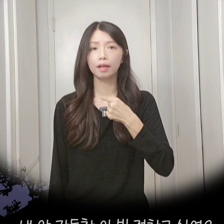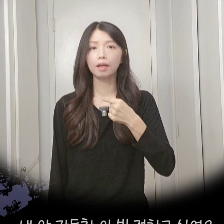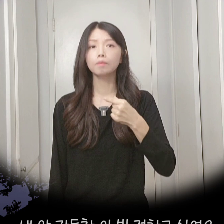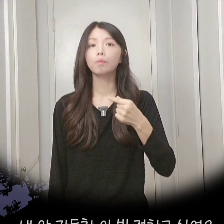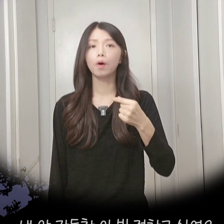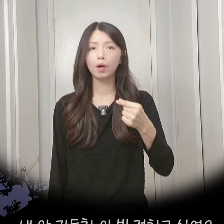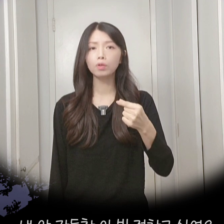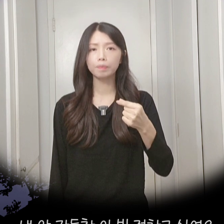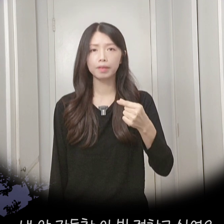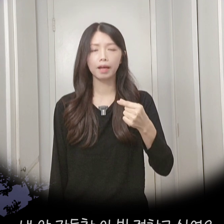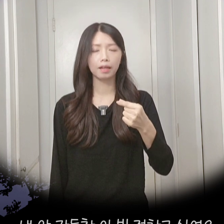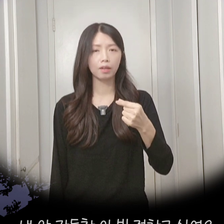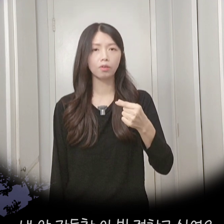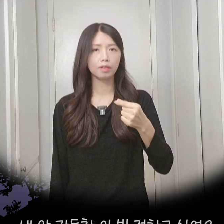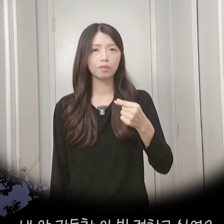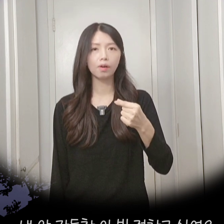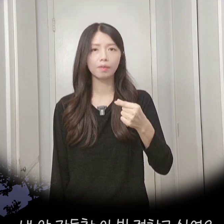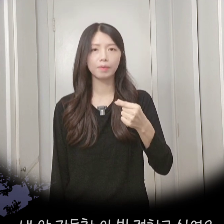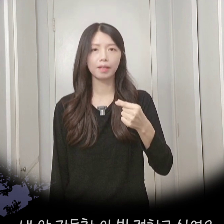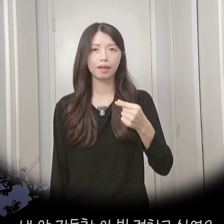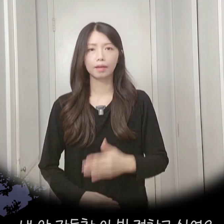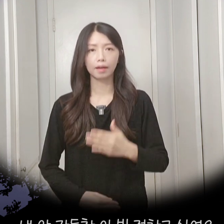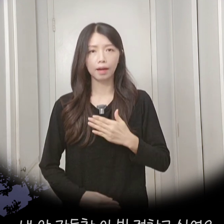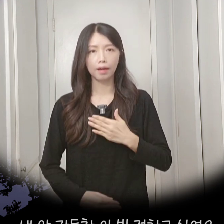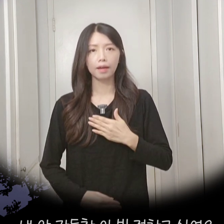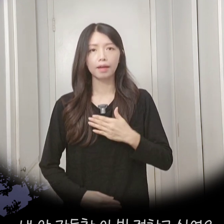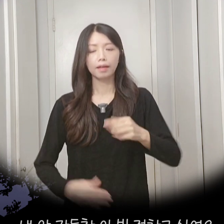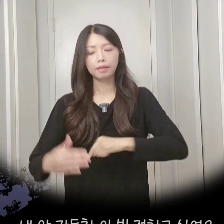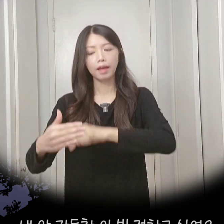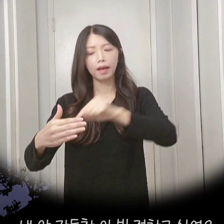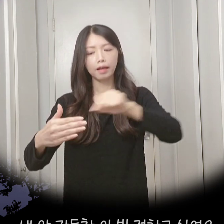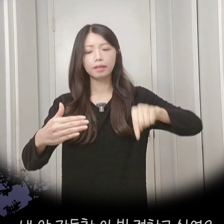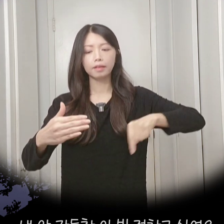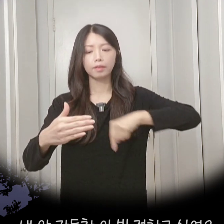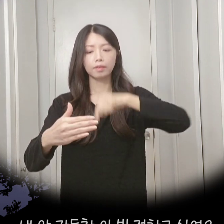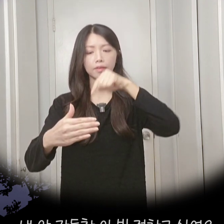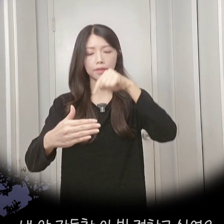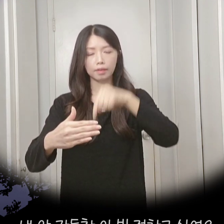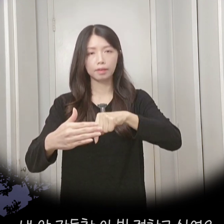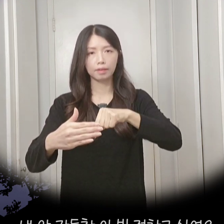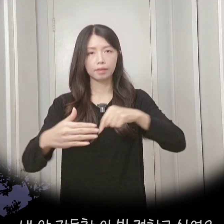원하다, 뭐뭐 하고 싶다 이런 뜻의 수어가 됩니다. 내 안